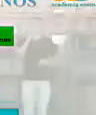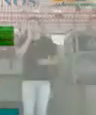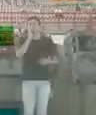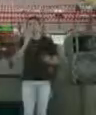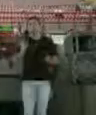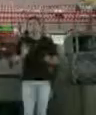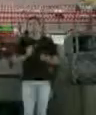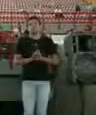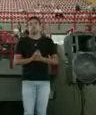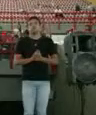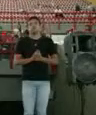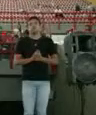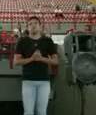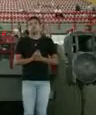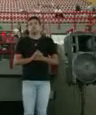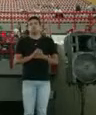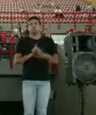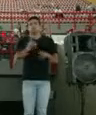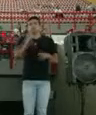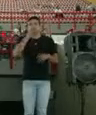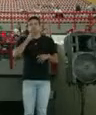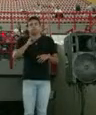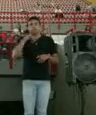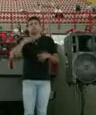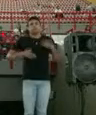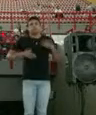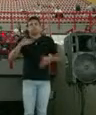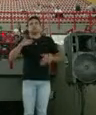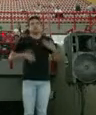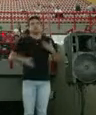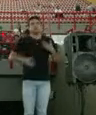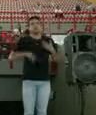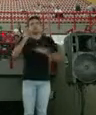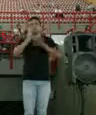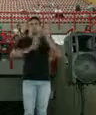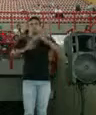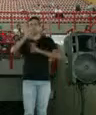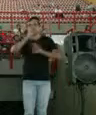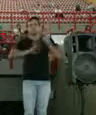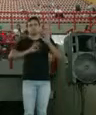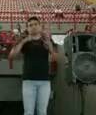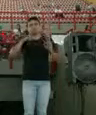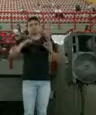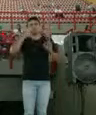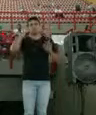Professor, quem é que coordena nos homens tanto a